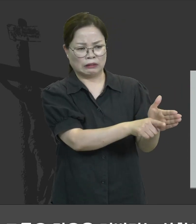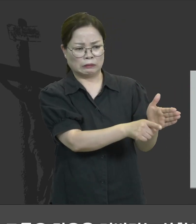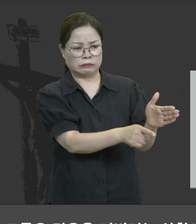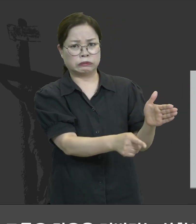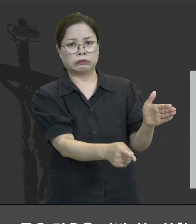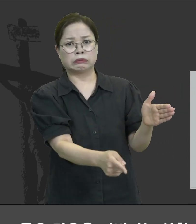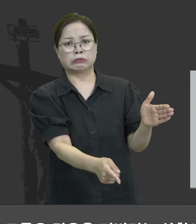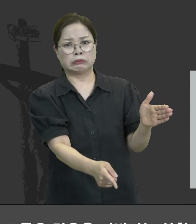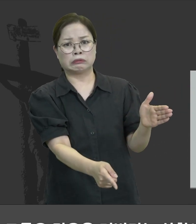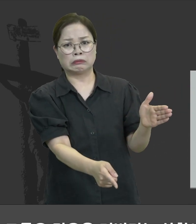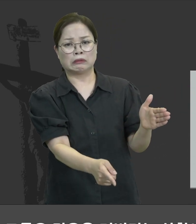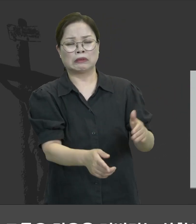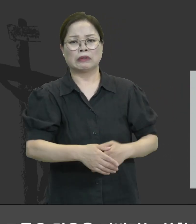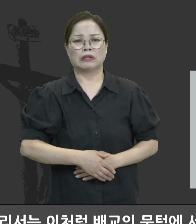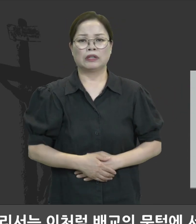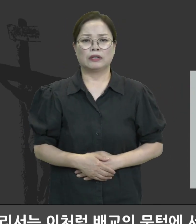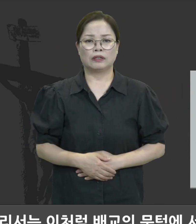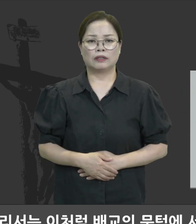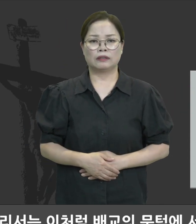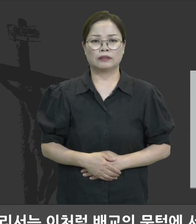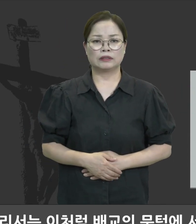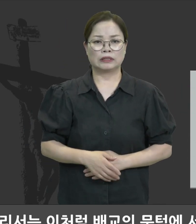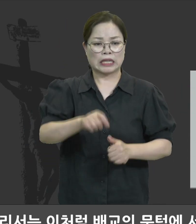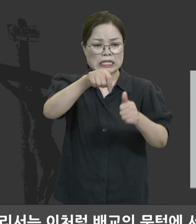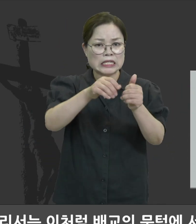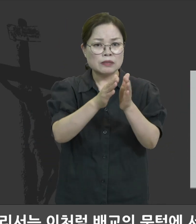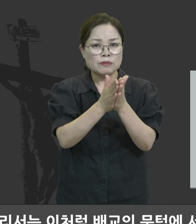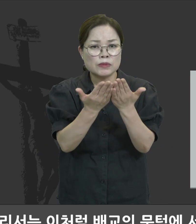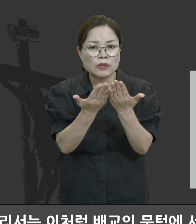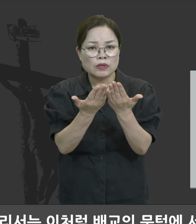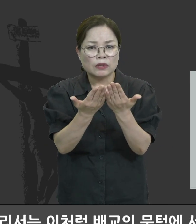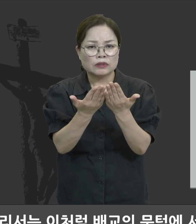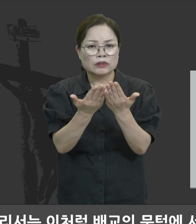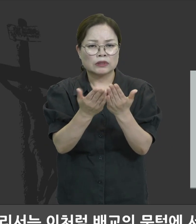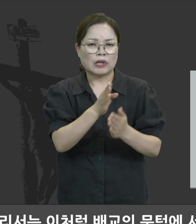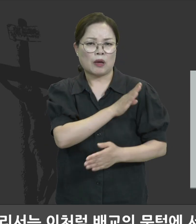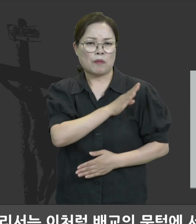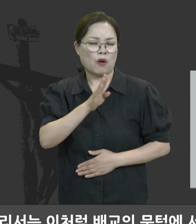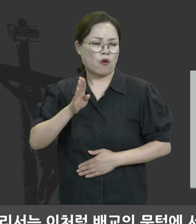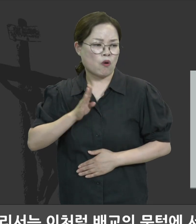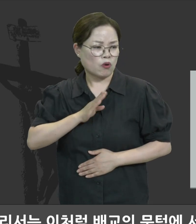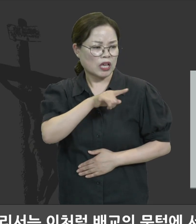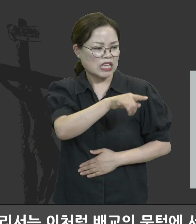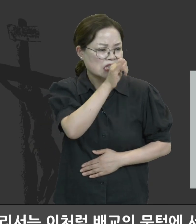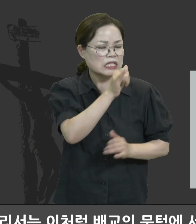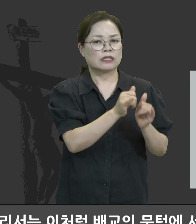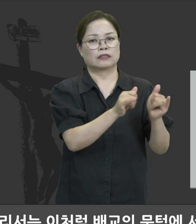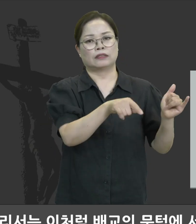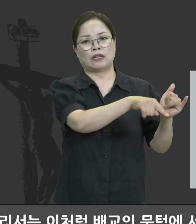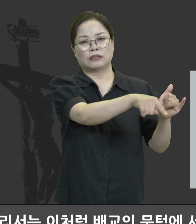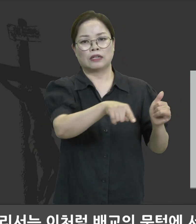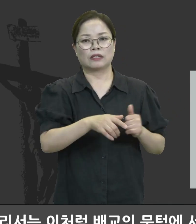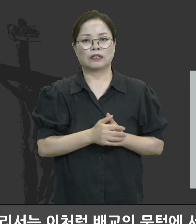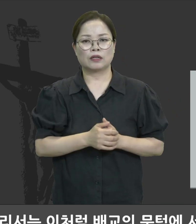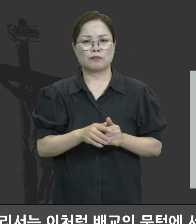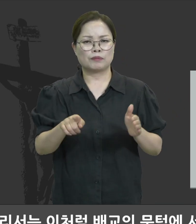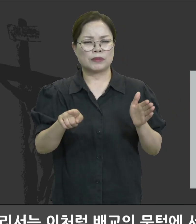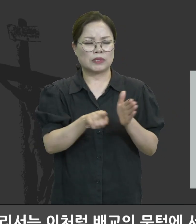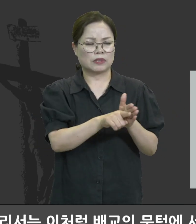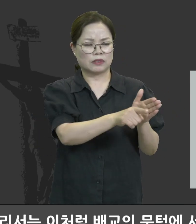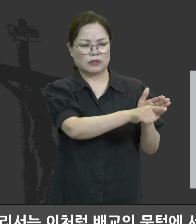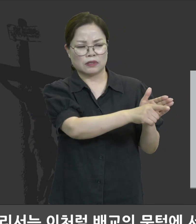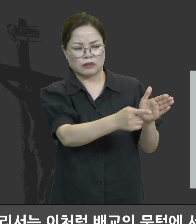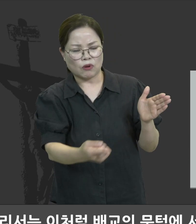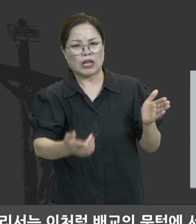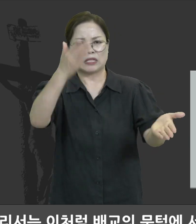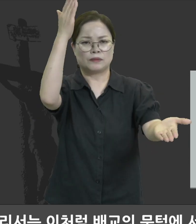상황에까지 이르게 되었습니다. 히브리서는 이처럼 배교의 문턱에 서 있는 자들에게 믿음을 떠나지